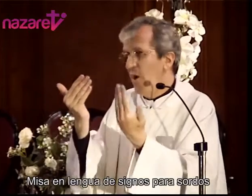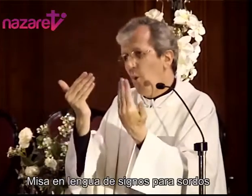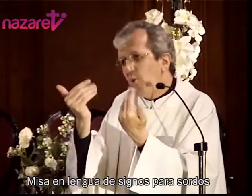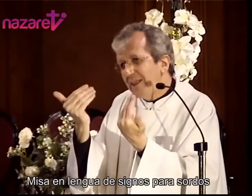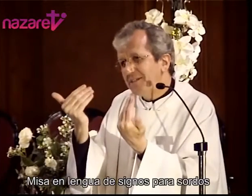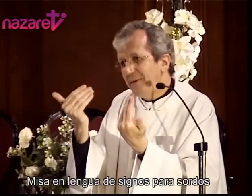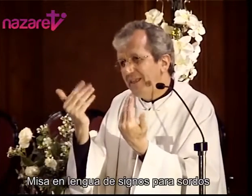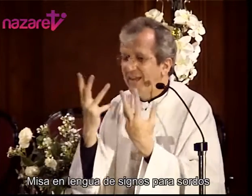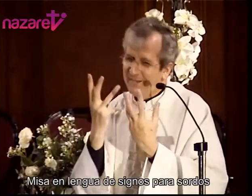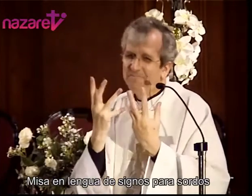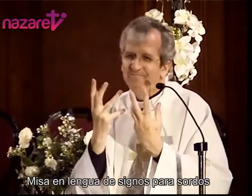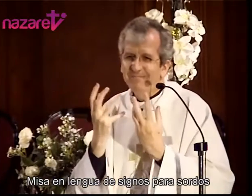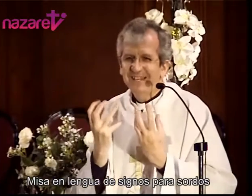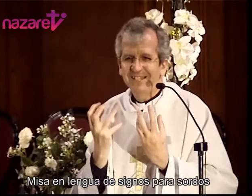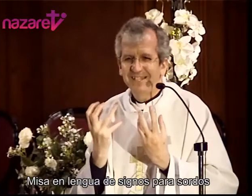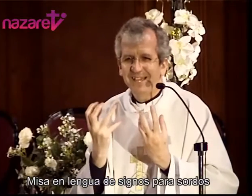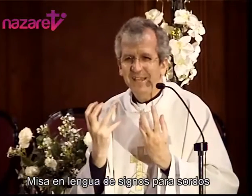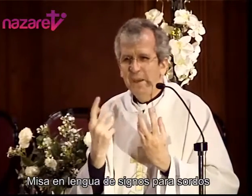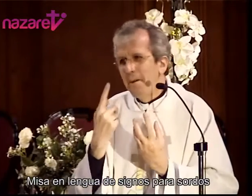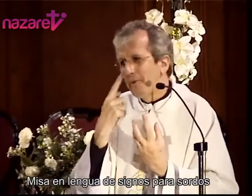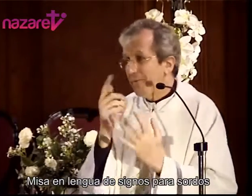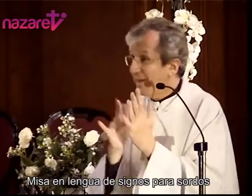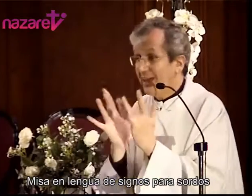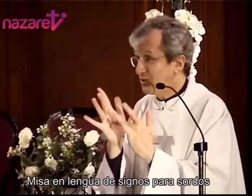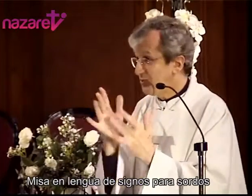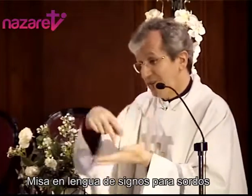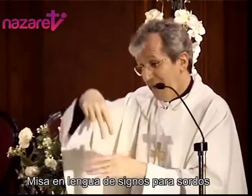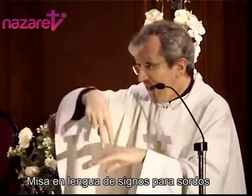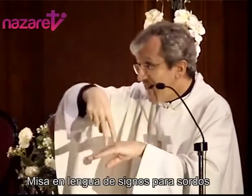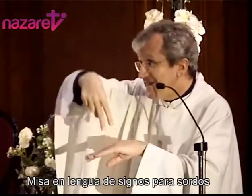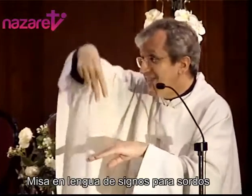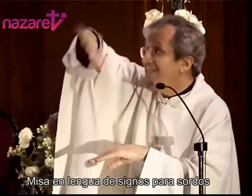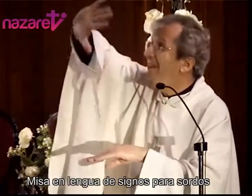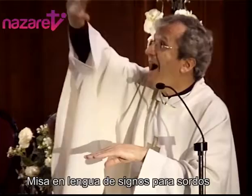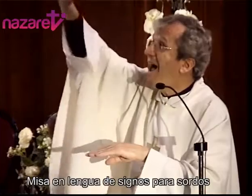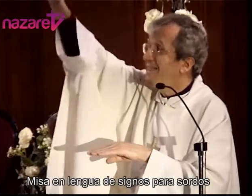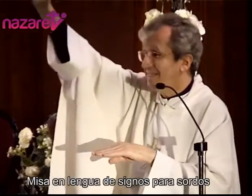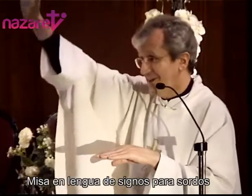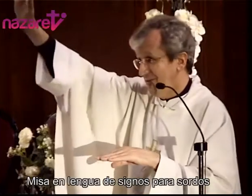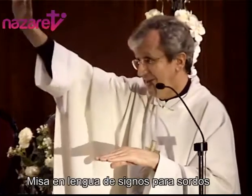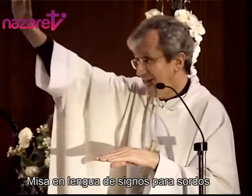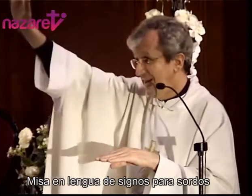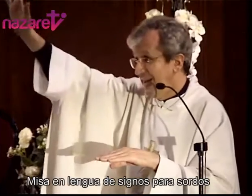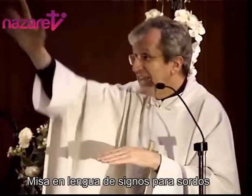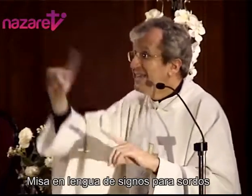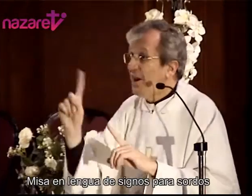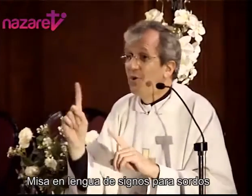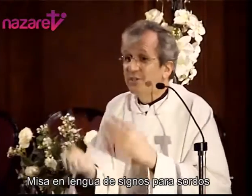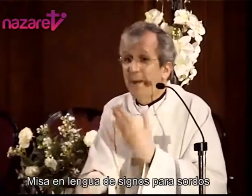Una despedida triste, porque ven que Jesús asciende al cielo. Ya no se